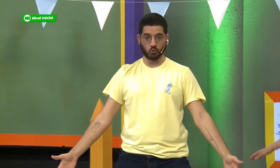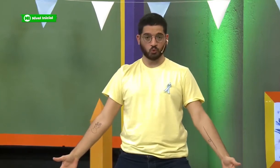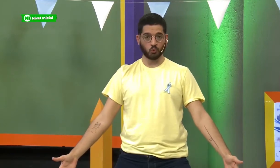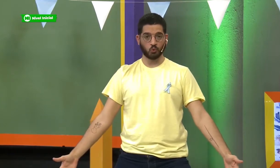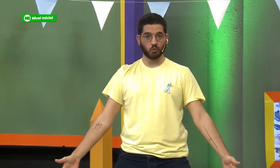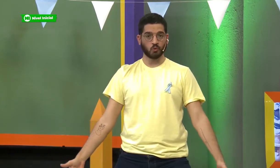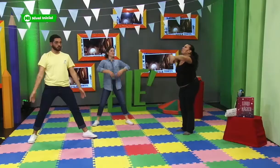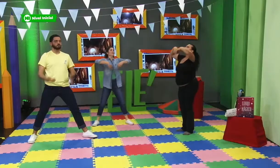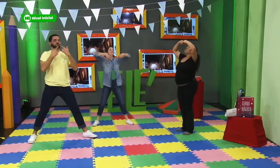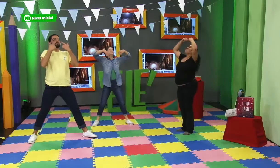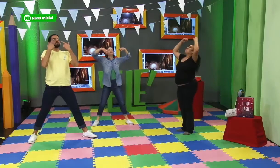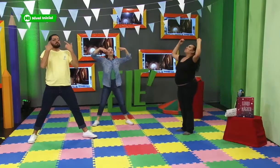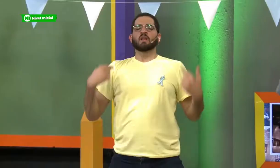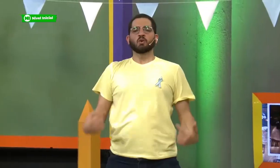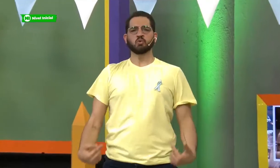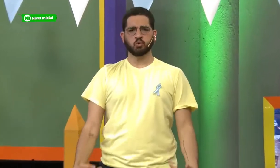Nariz y boca.